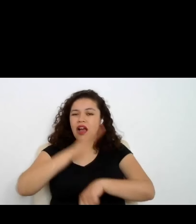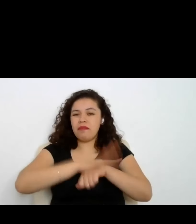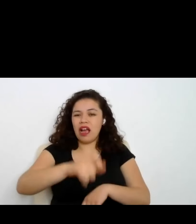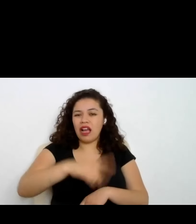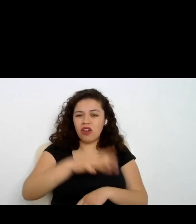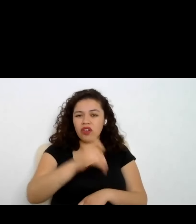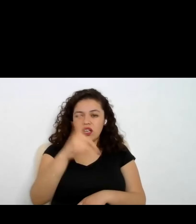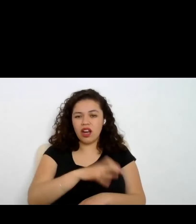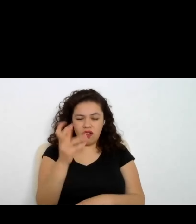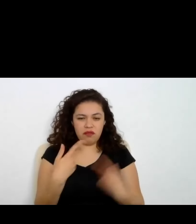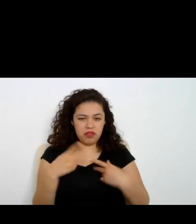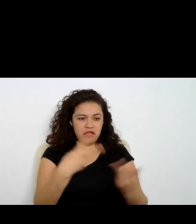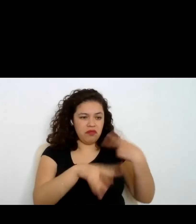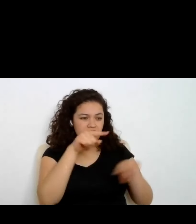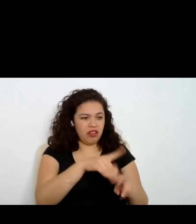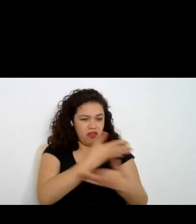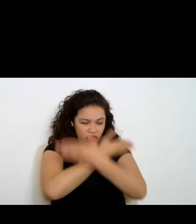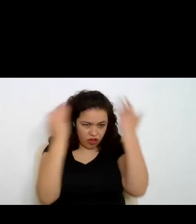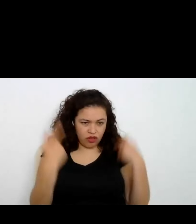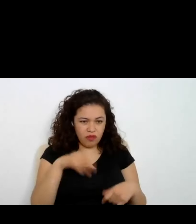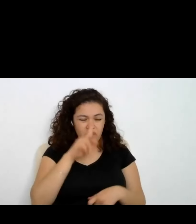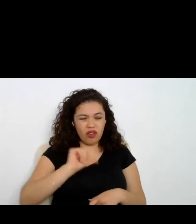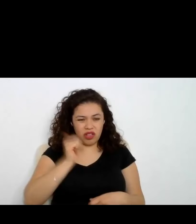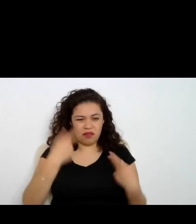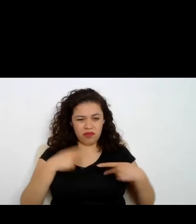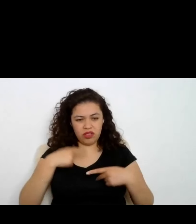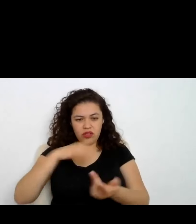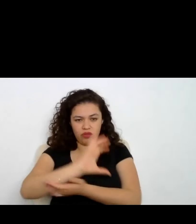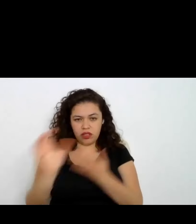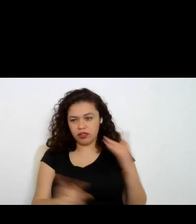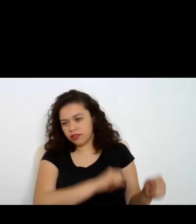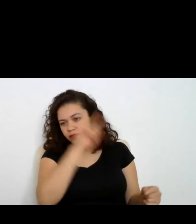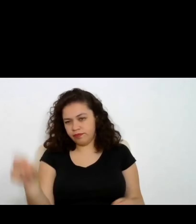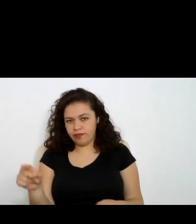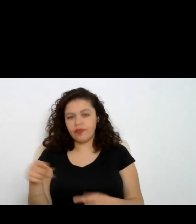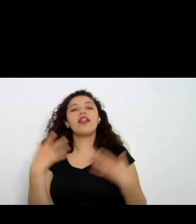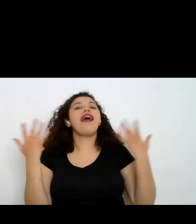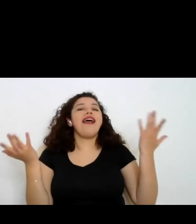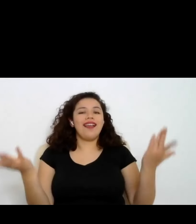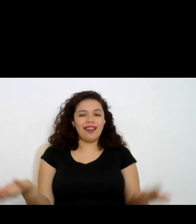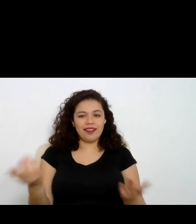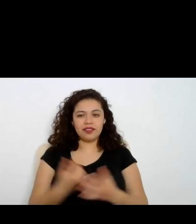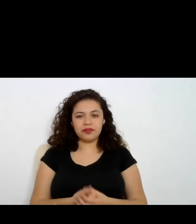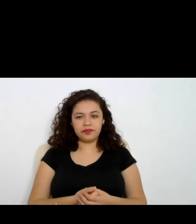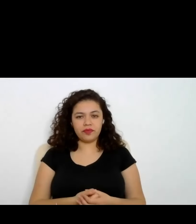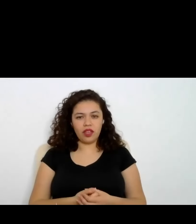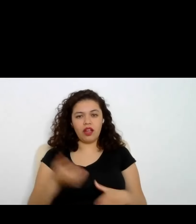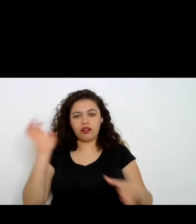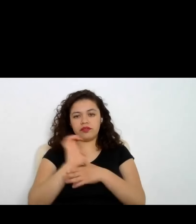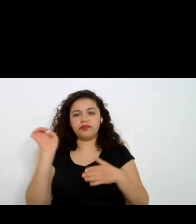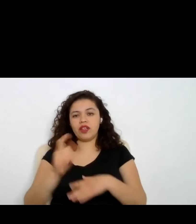no saben cómo hacerlo, mejor voy a contratar a un tercero. Ah, entonces ahora sí ya voy a